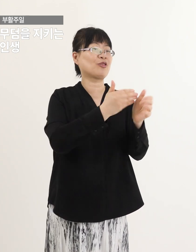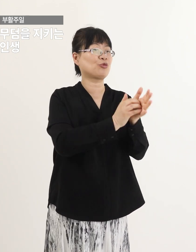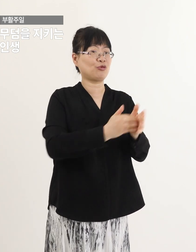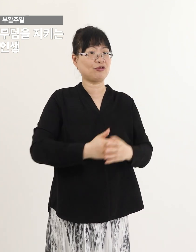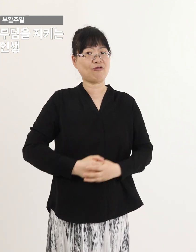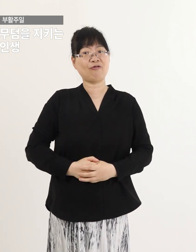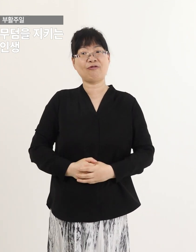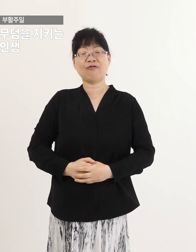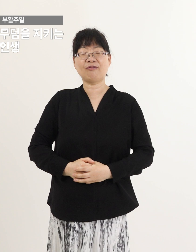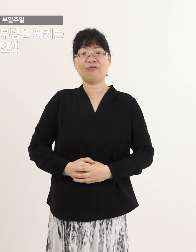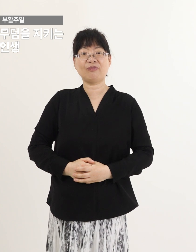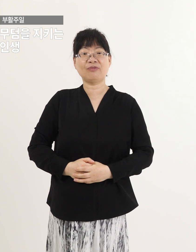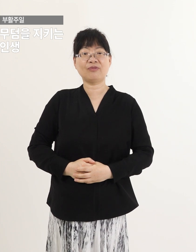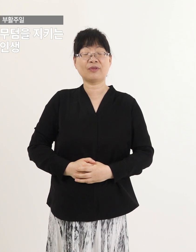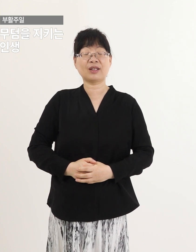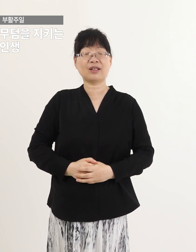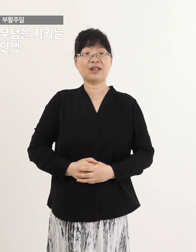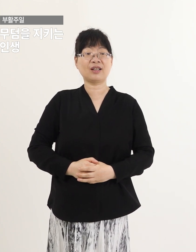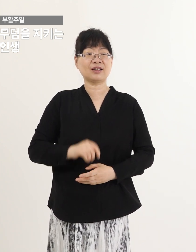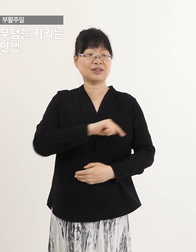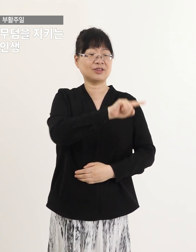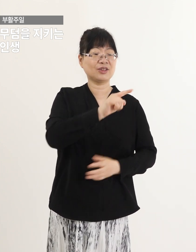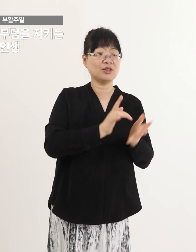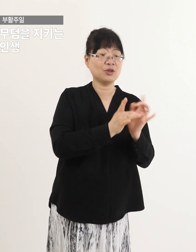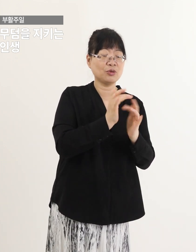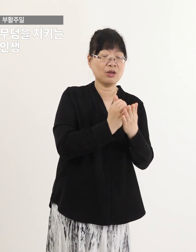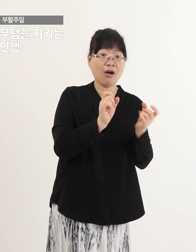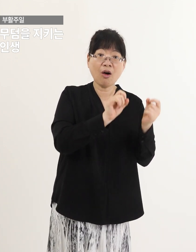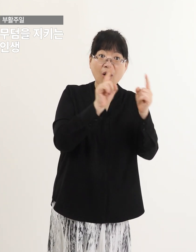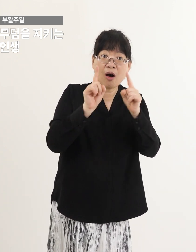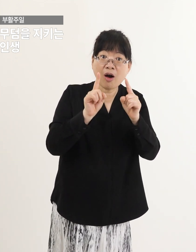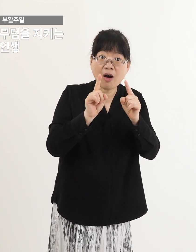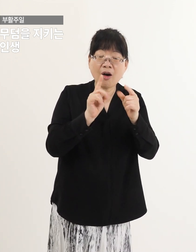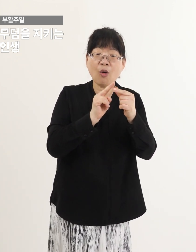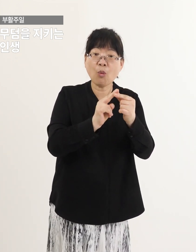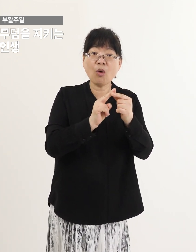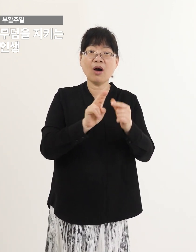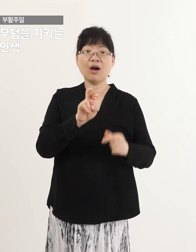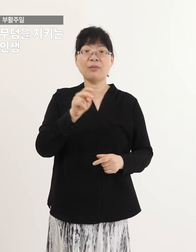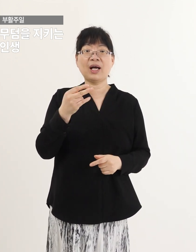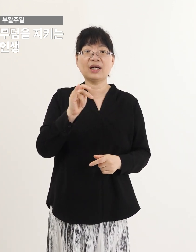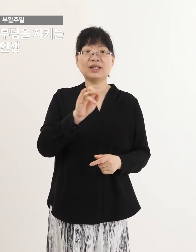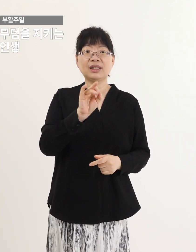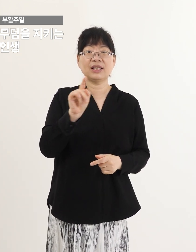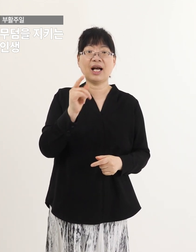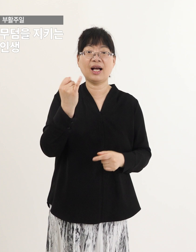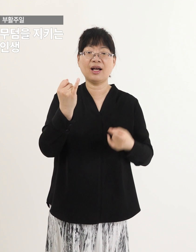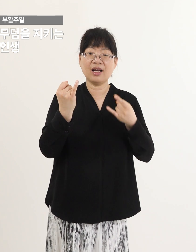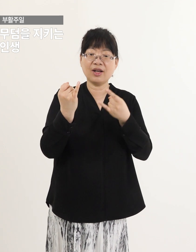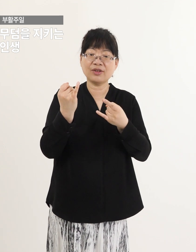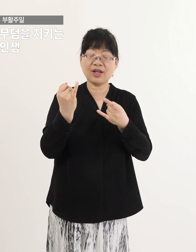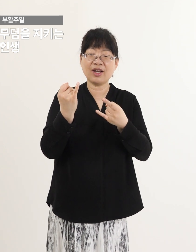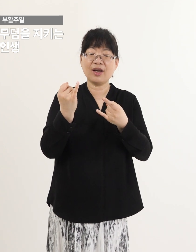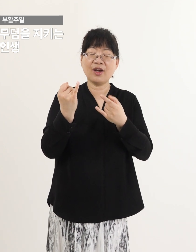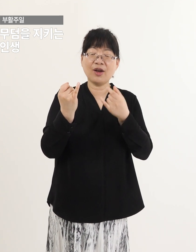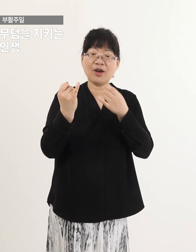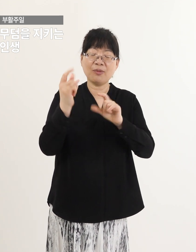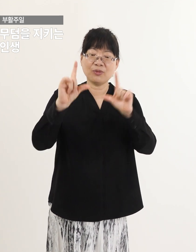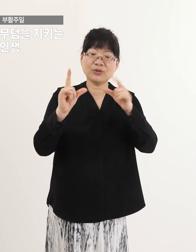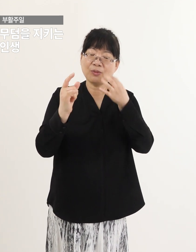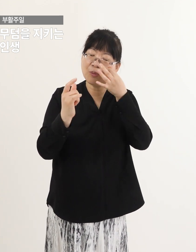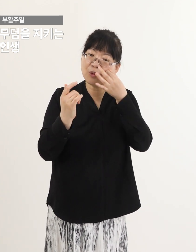볼까요? 그들은 예수께서 살아나셨다는 것과 마리아에게 보이셨다는 것을